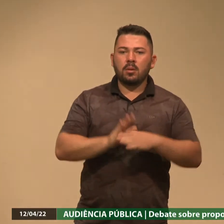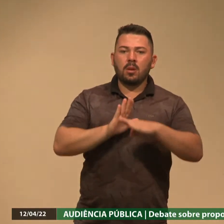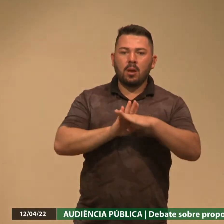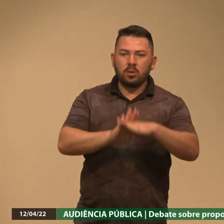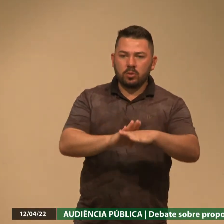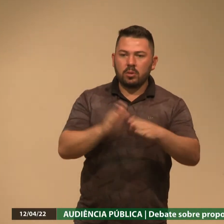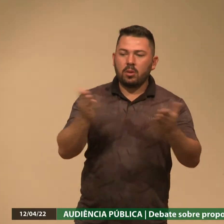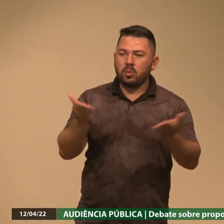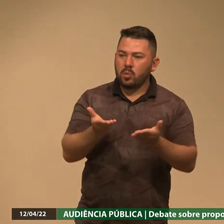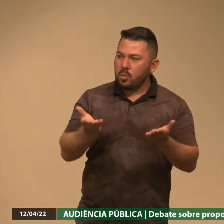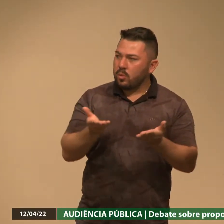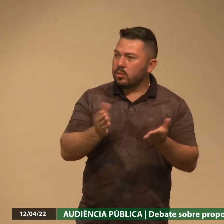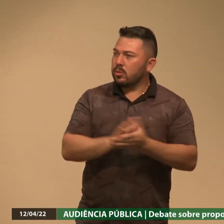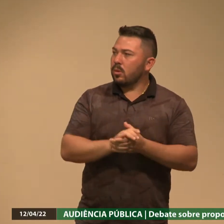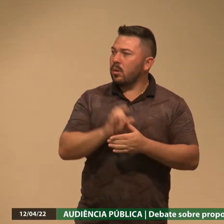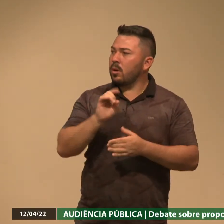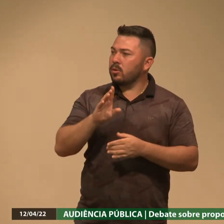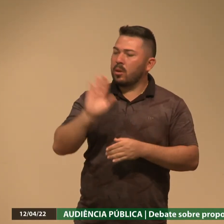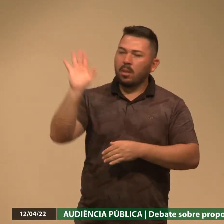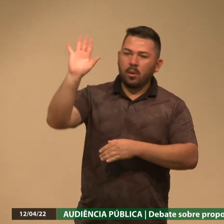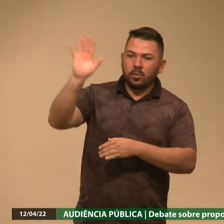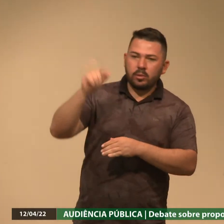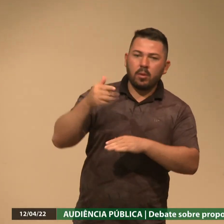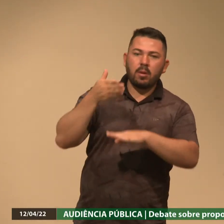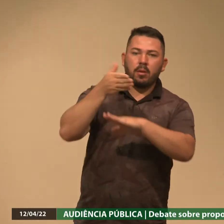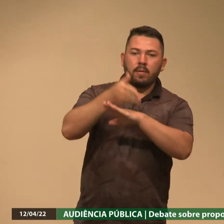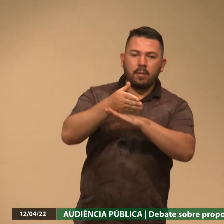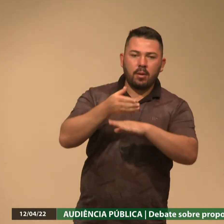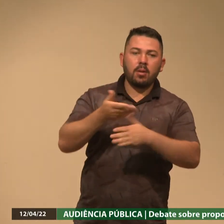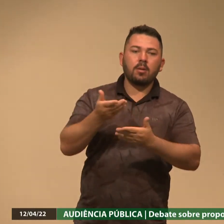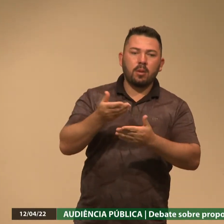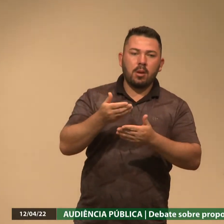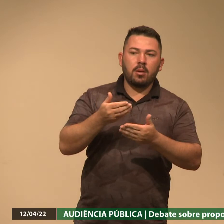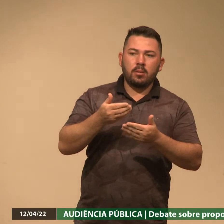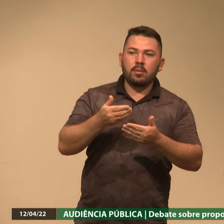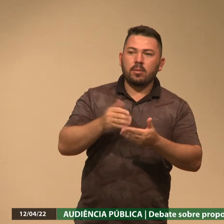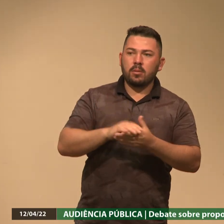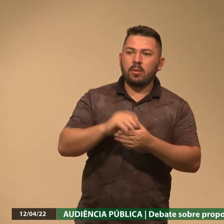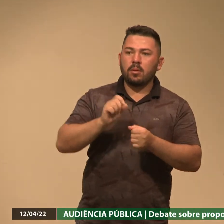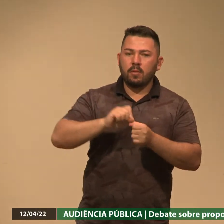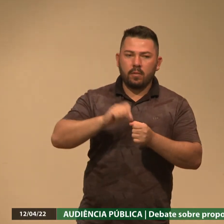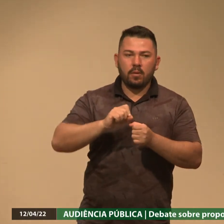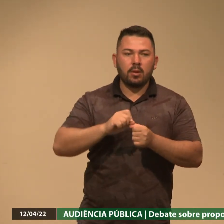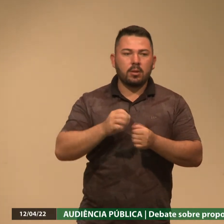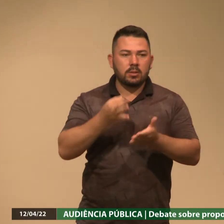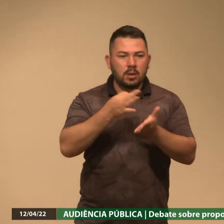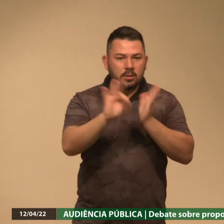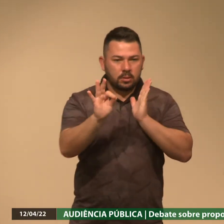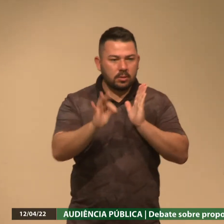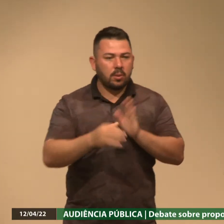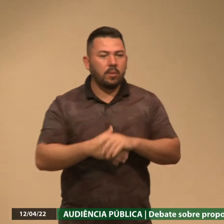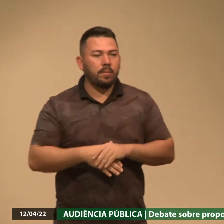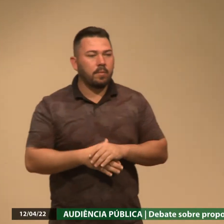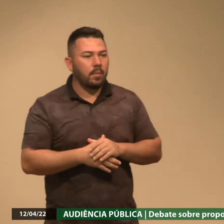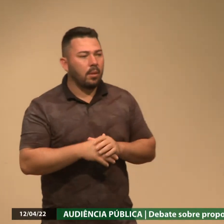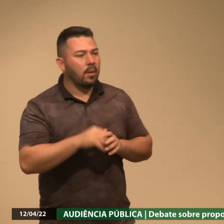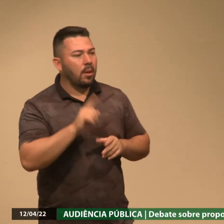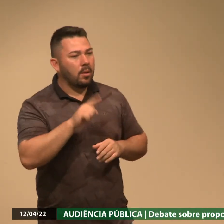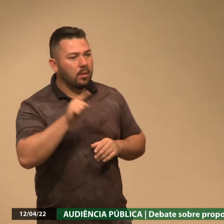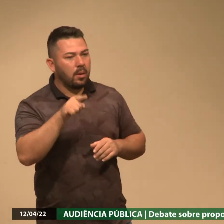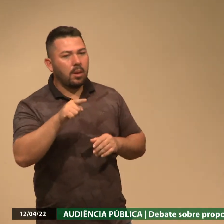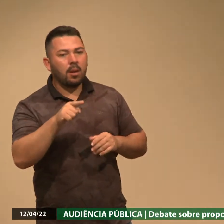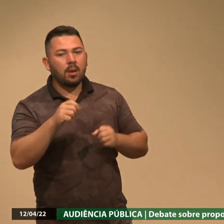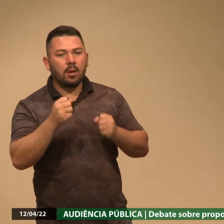tanto na noite de hoje é só dar um tchau para ela ali que ela vai até cada um de vocês ali e faz a inscrição tá gente essa audiência